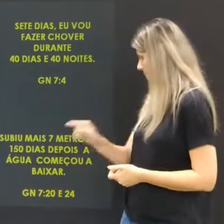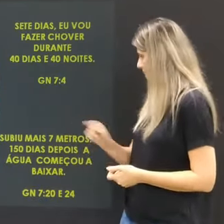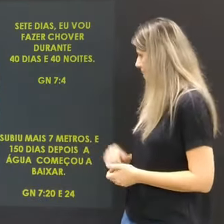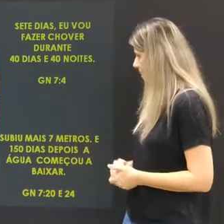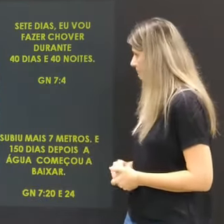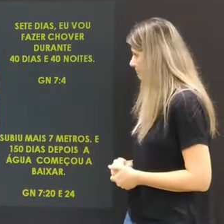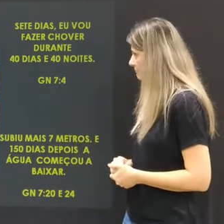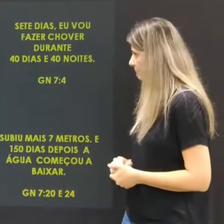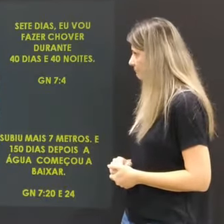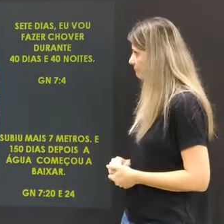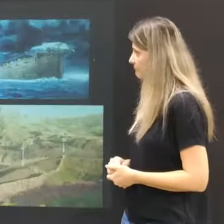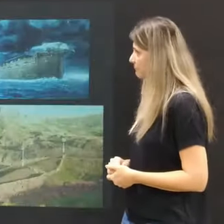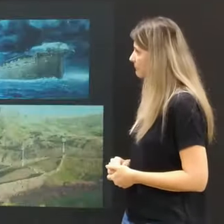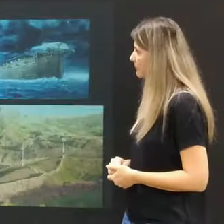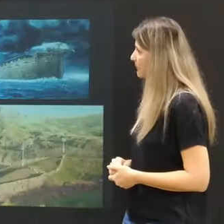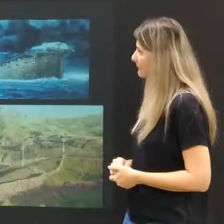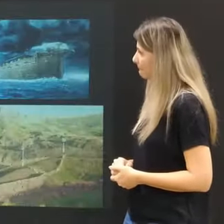Pode me passar, Andressa?